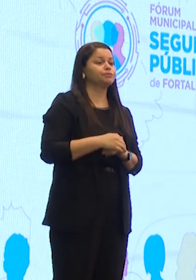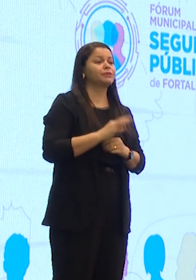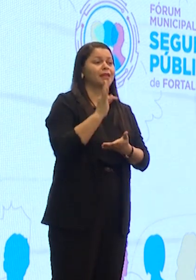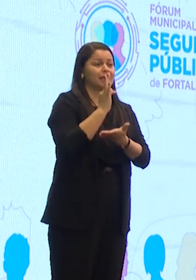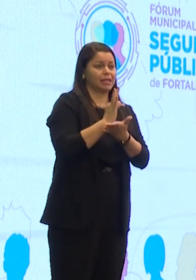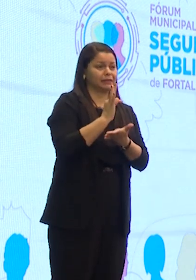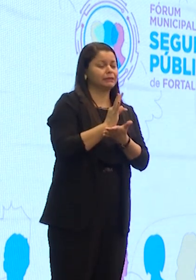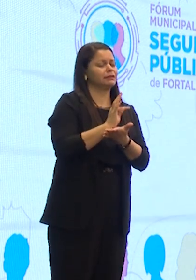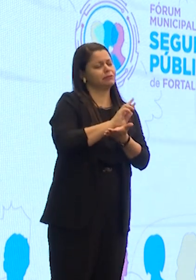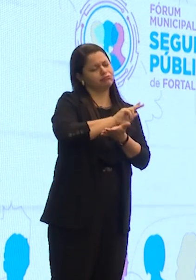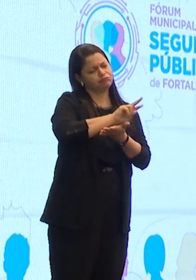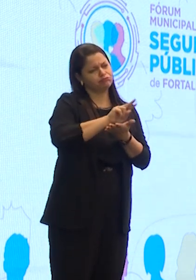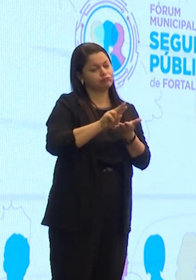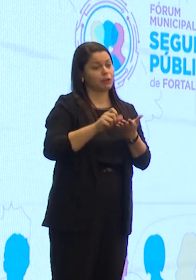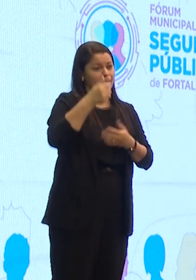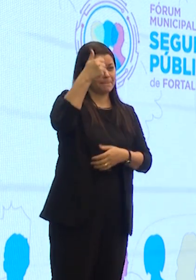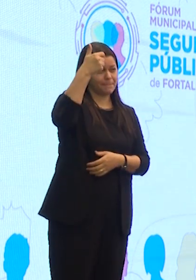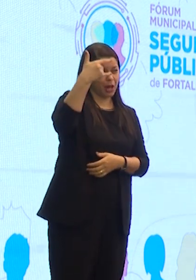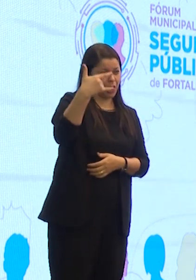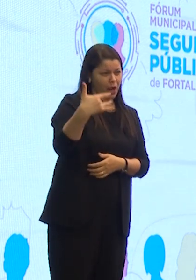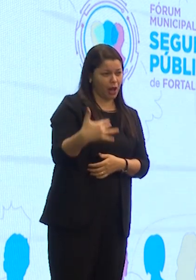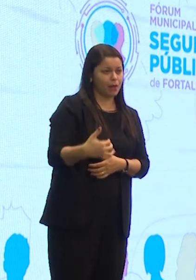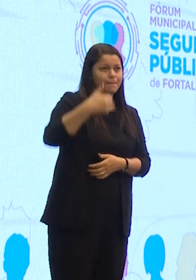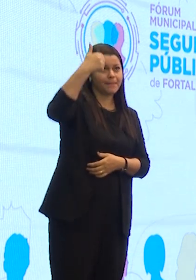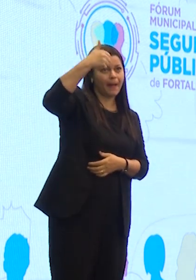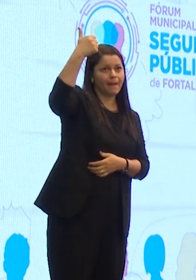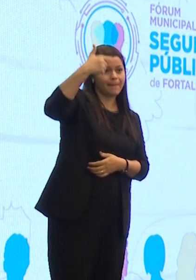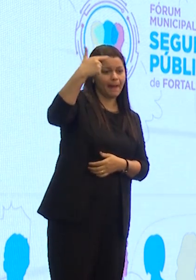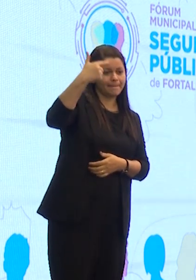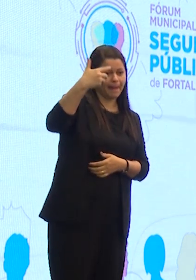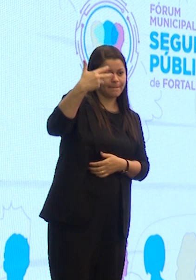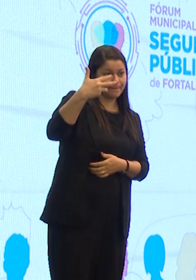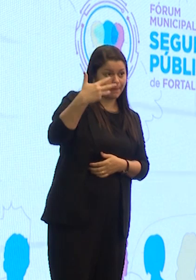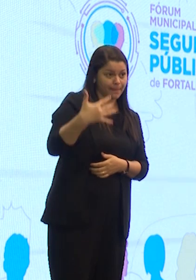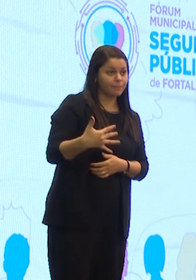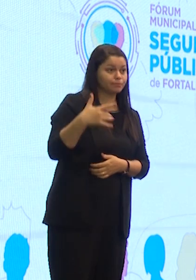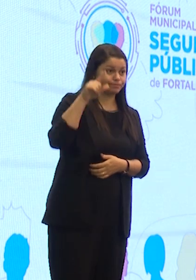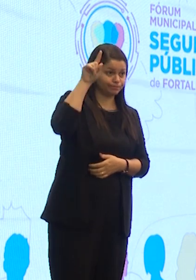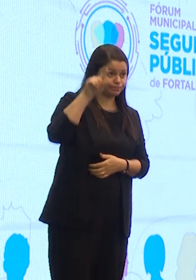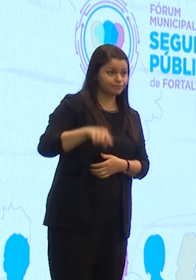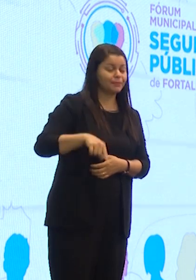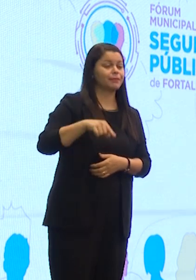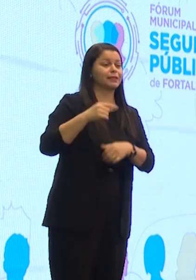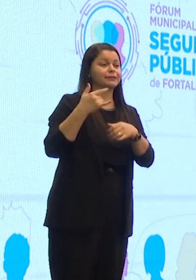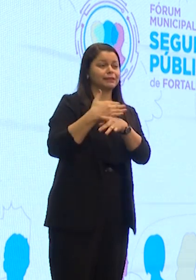Caruaru. Agora, nós tivemos em